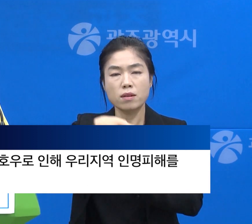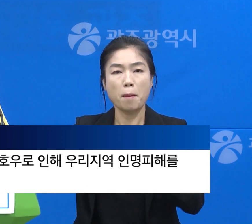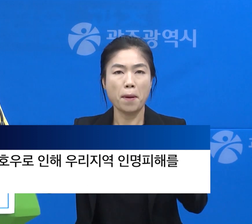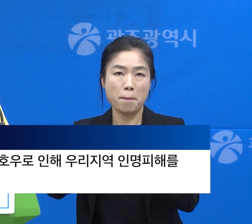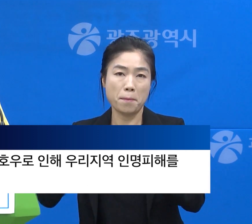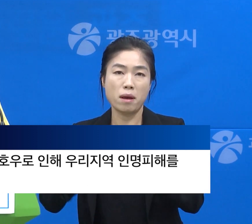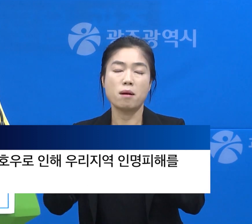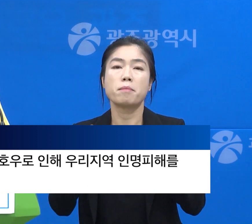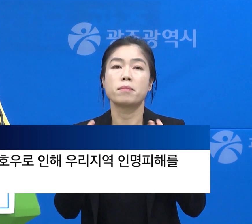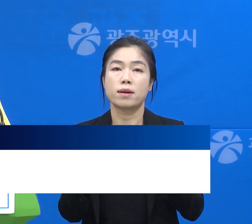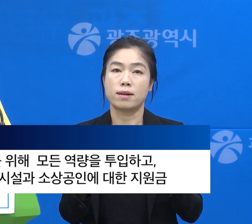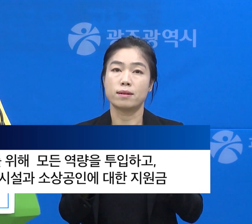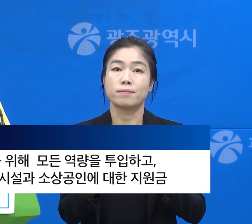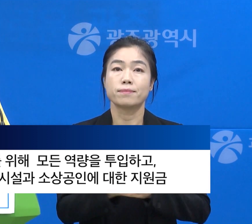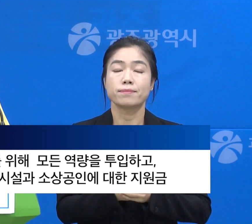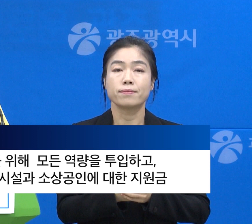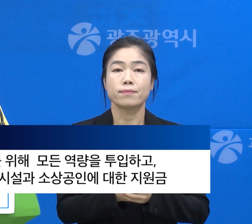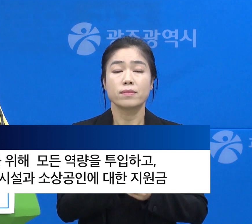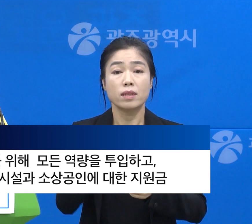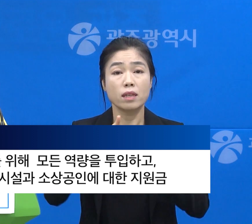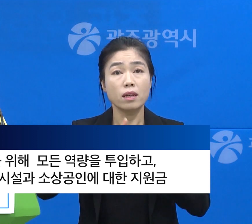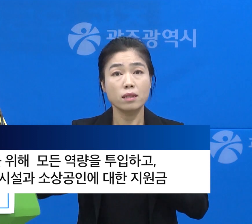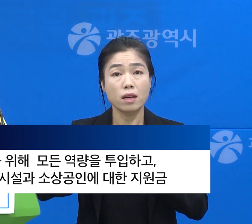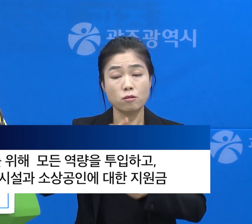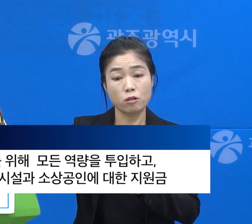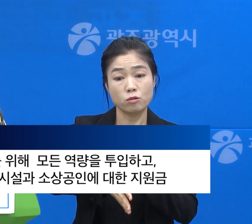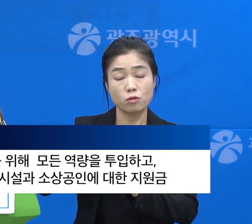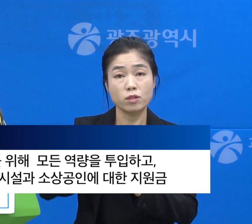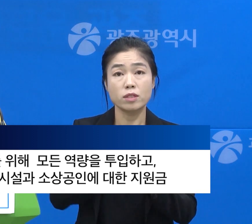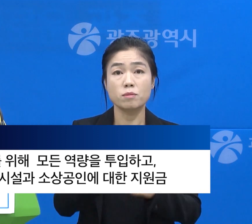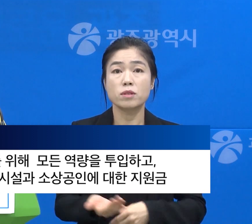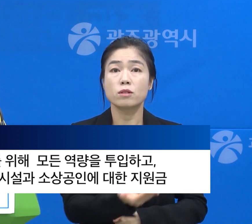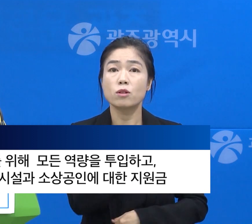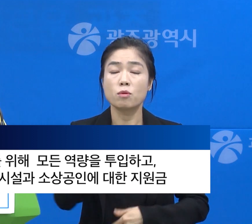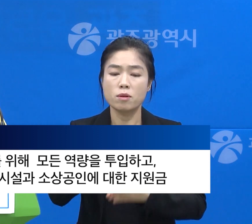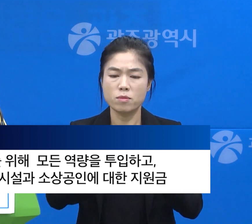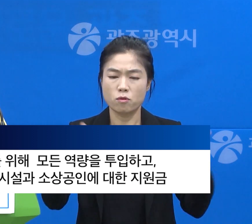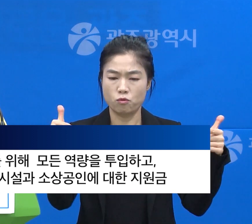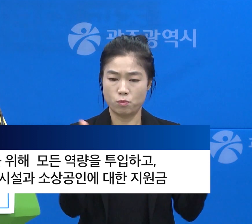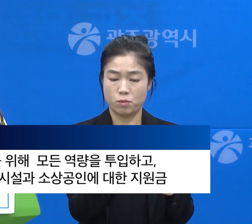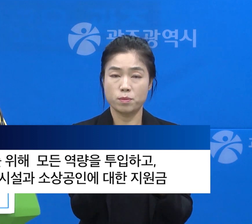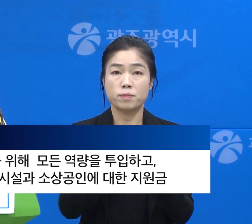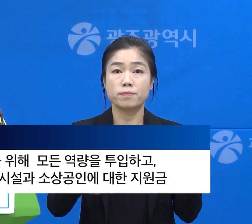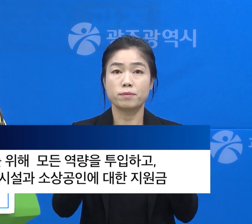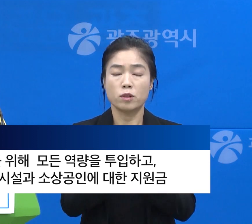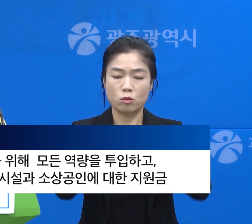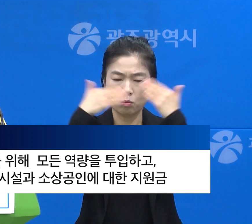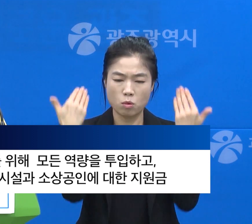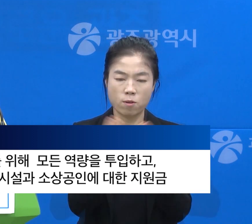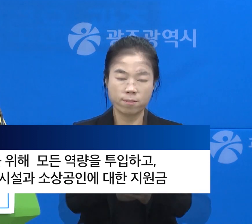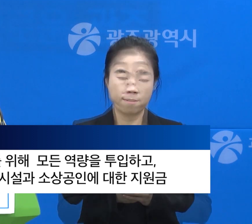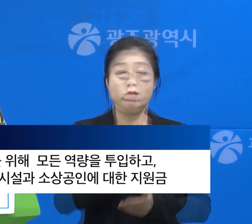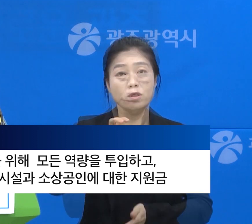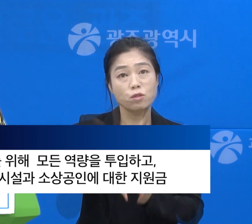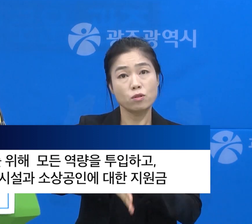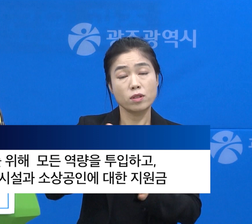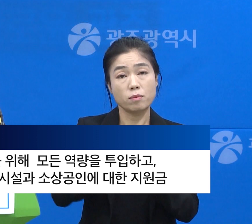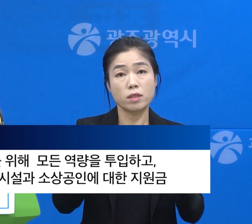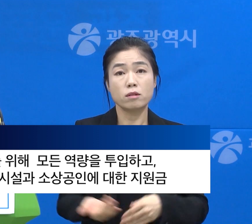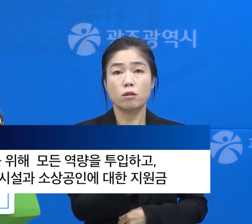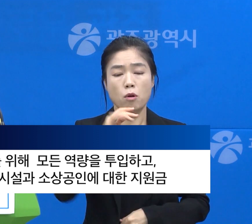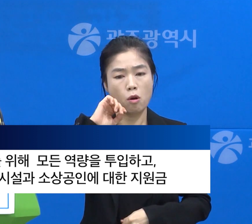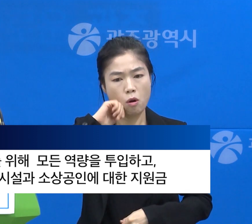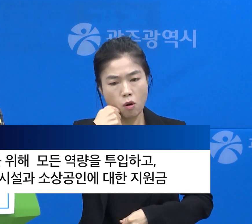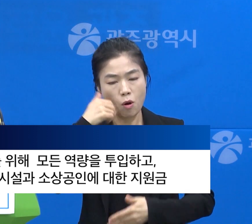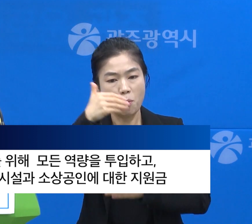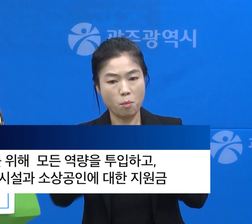피해가 있었습니다. 이와 관련해 우리 시는 시민 피해 최소화를 위해 모든 역량을 투입하고 시민들의